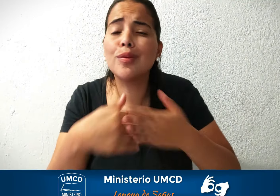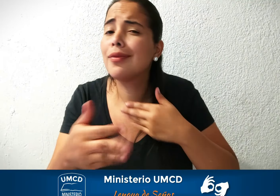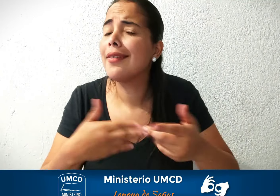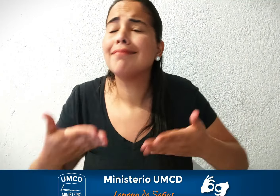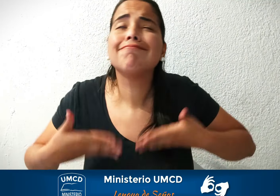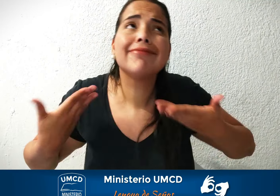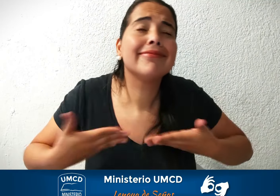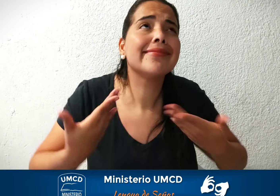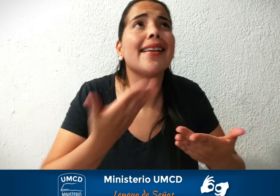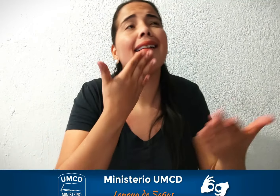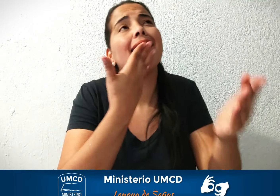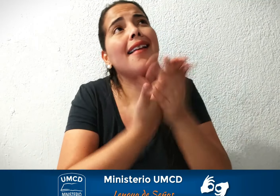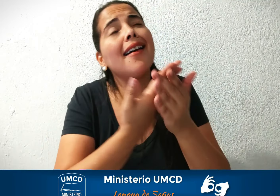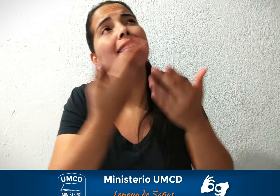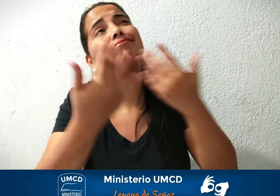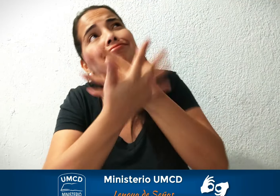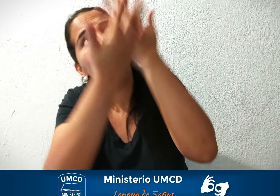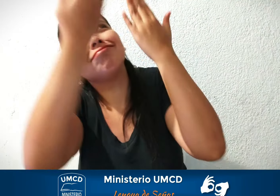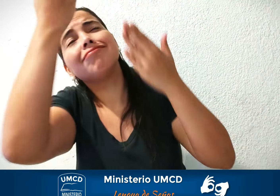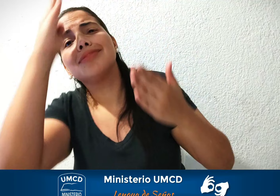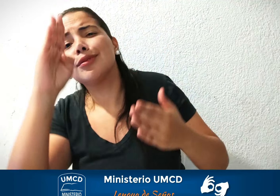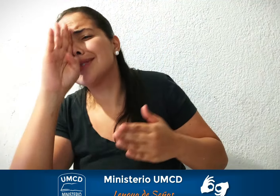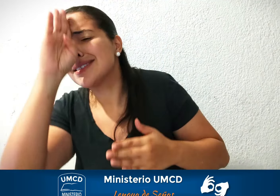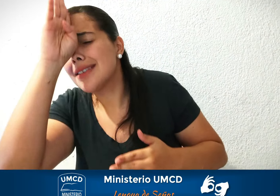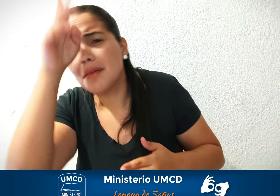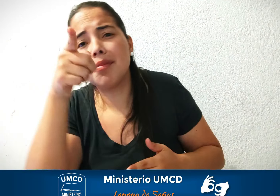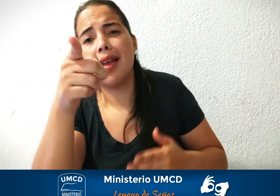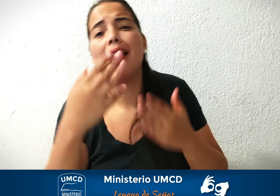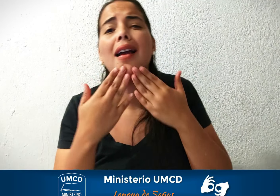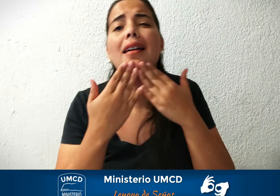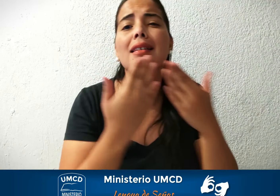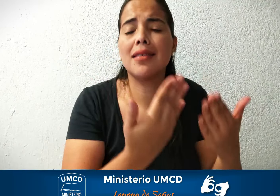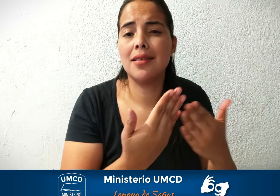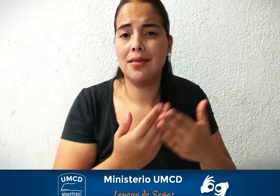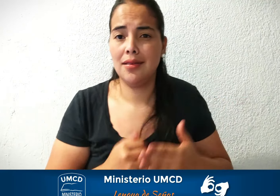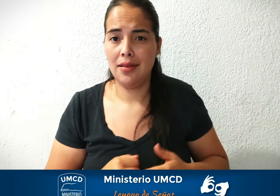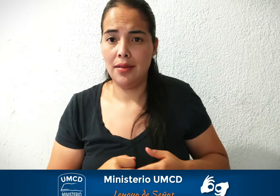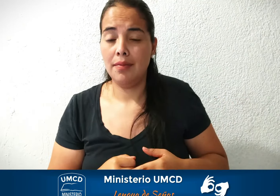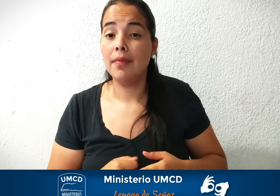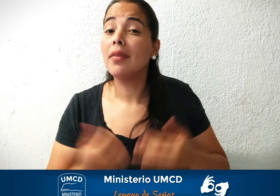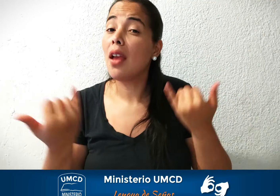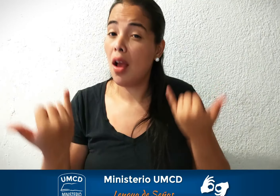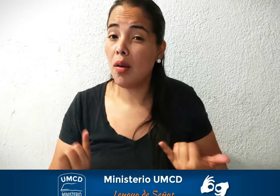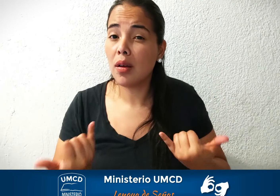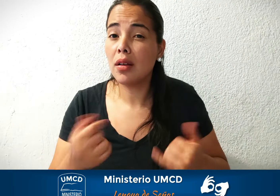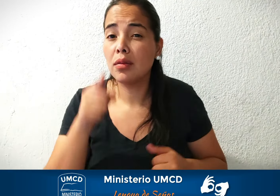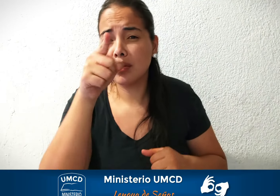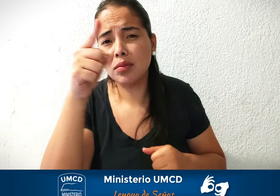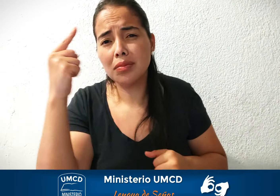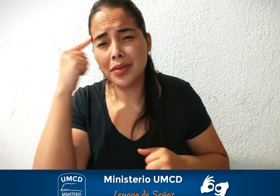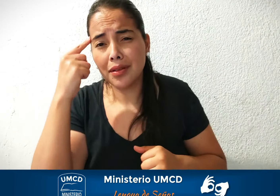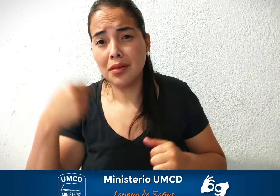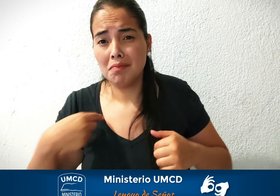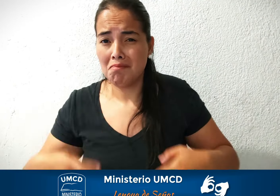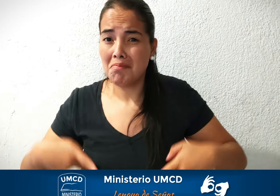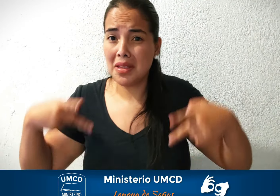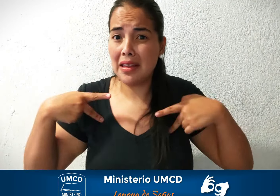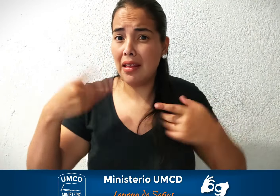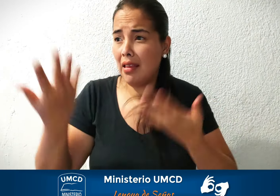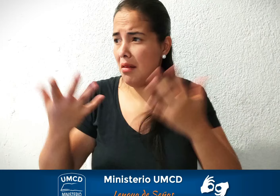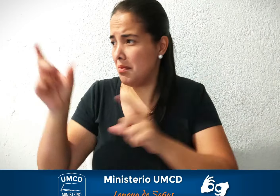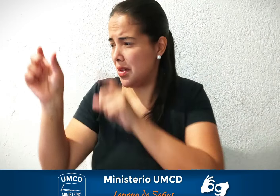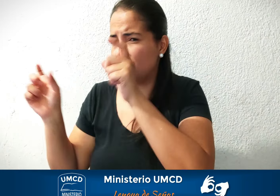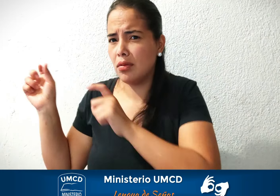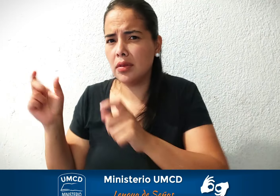adoremos y le sirvamos para la adoración a Él. Y en este caso, la vida de